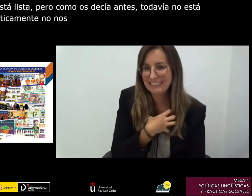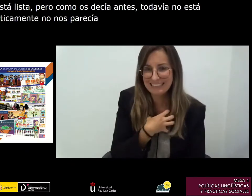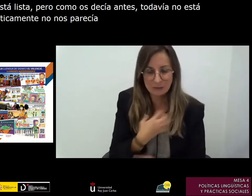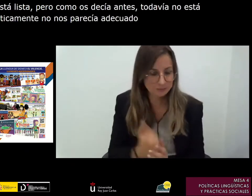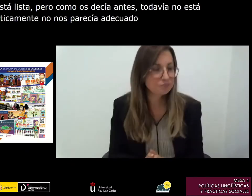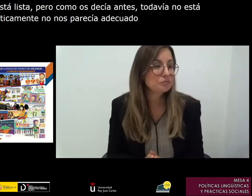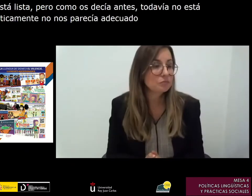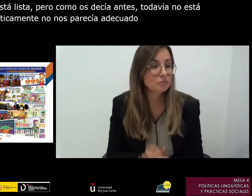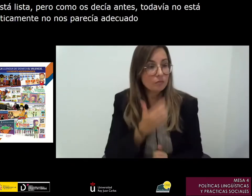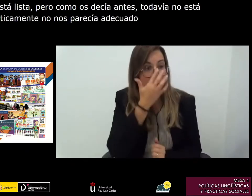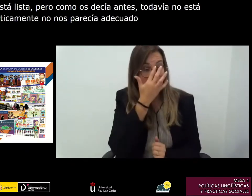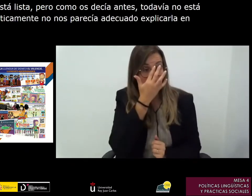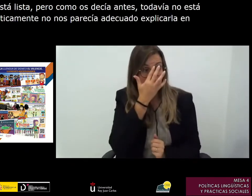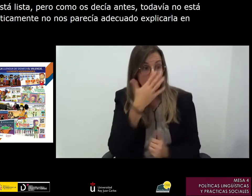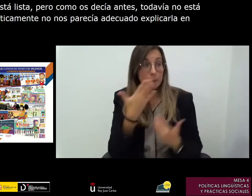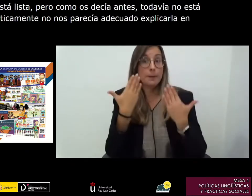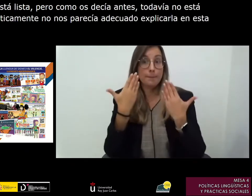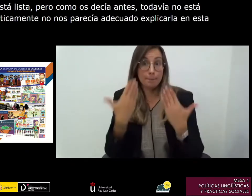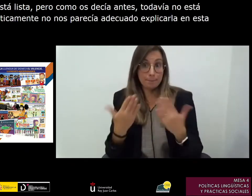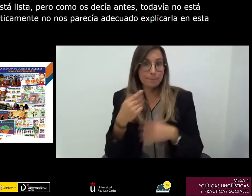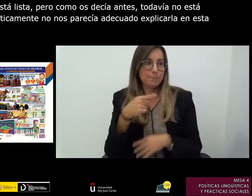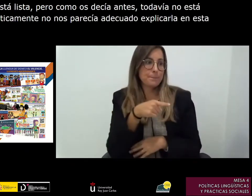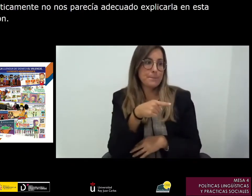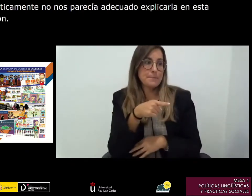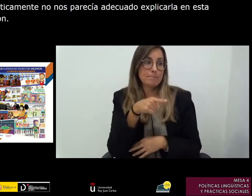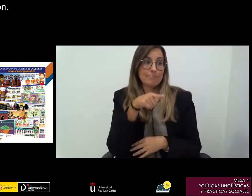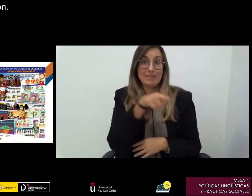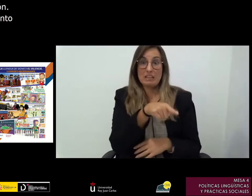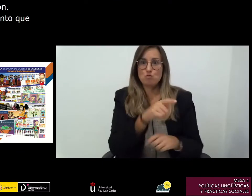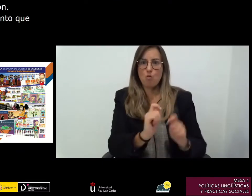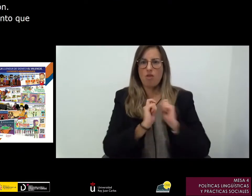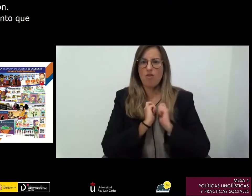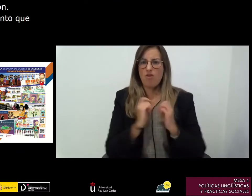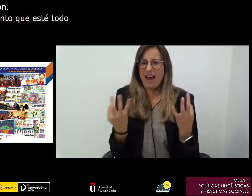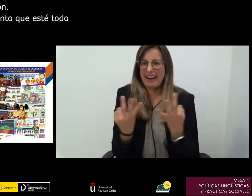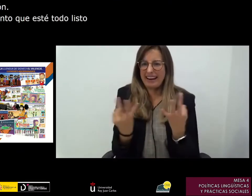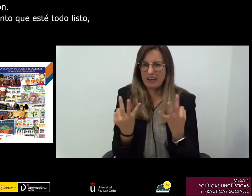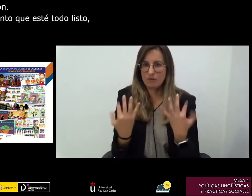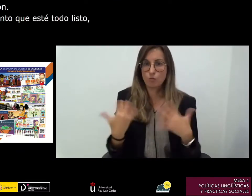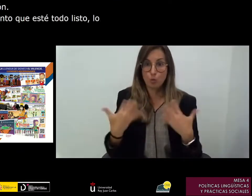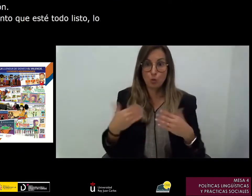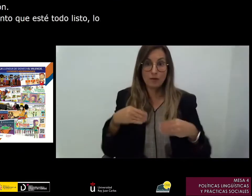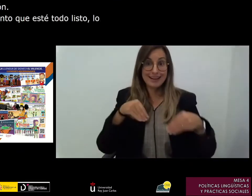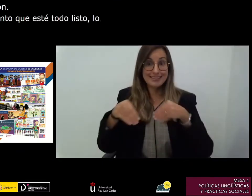explicarla en esta comunicación. En el momento esté todo listo, pues os lo haremos llegar.